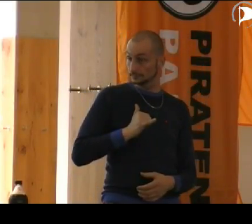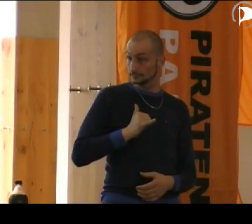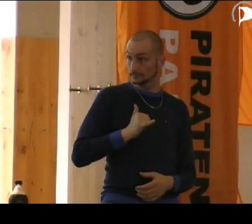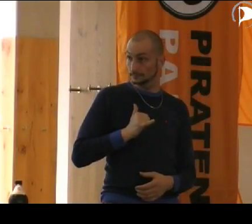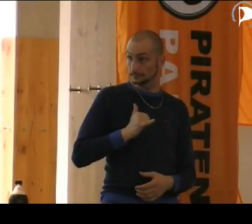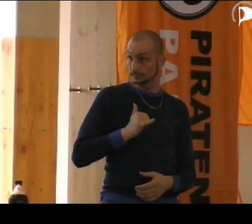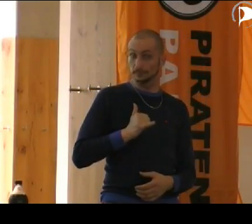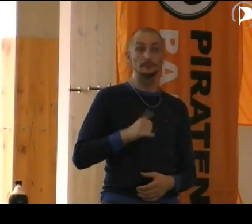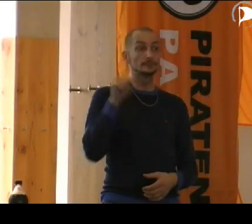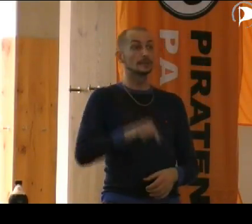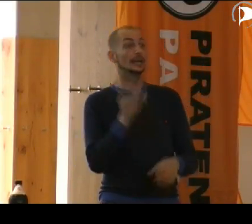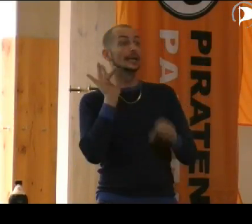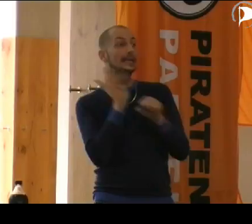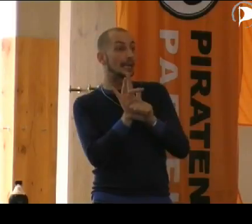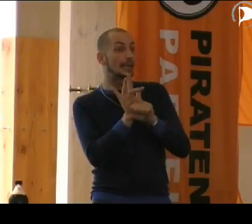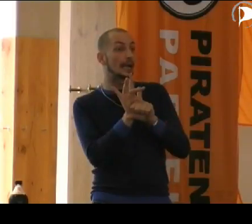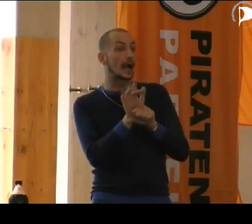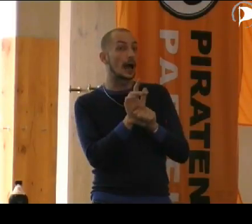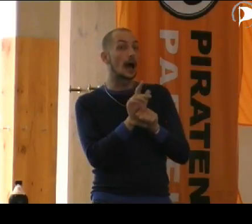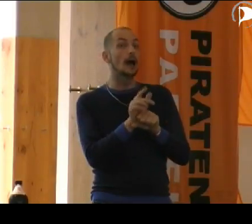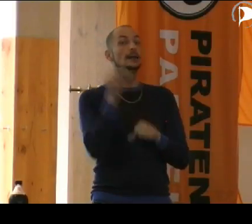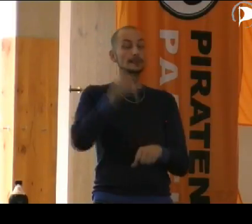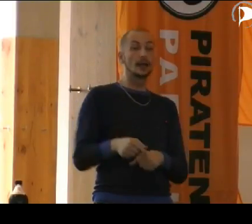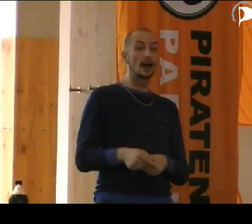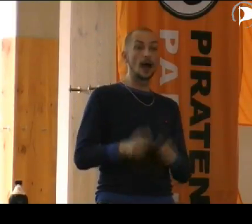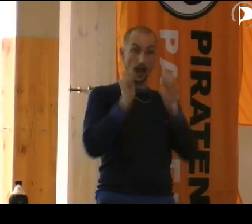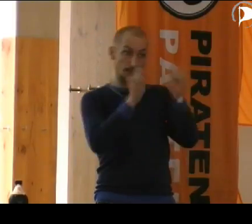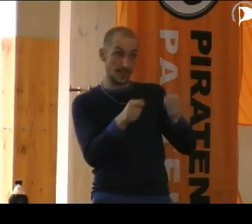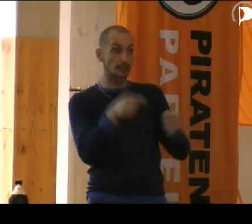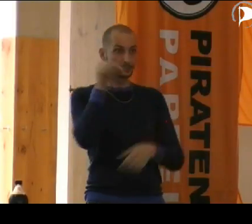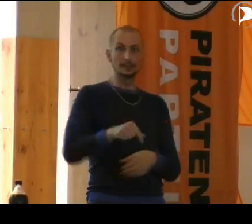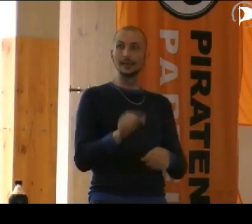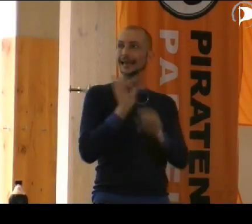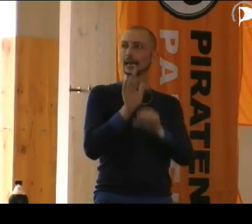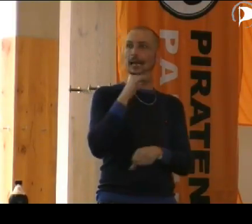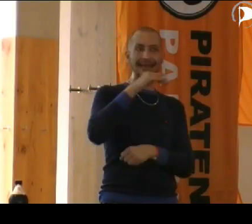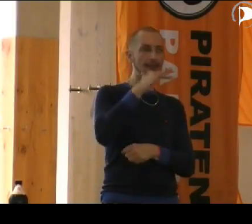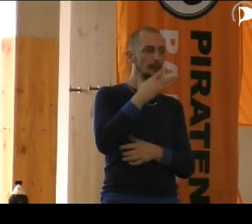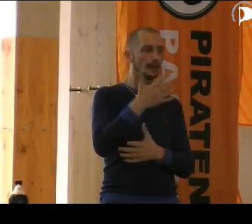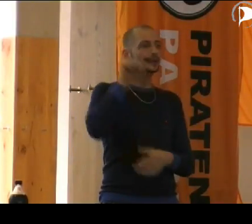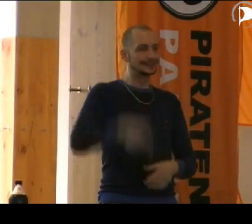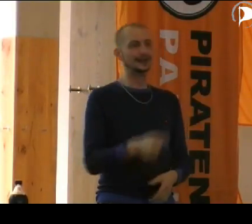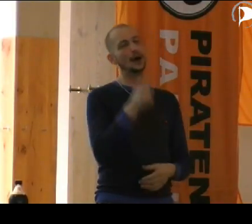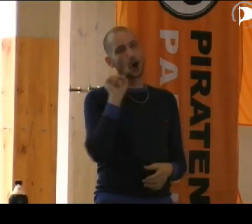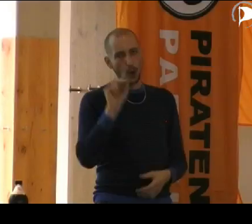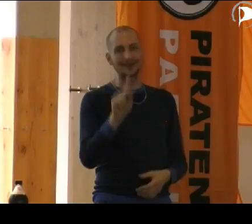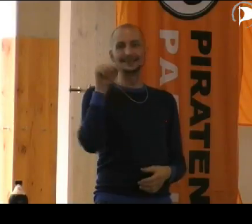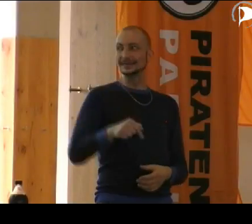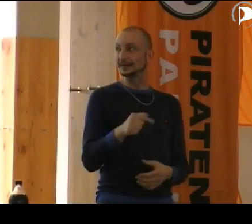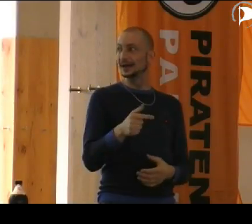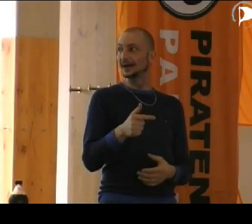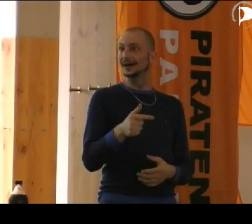gibt es gegen diesen antrag auf unterbrechung von fünf minuten hinlegen kurz damit ist die